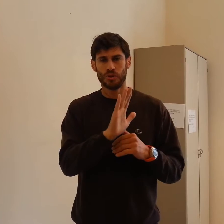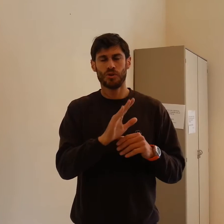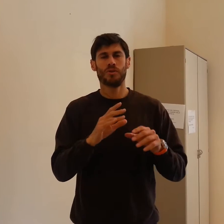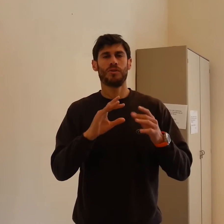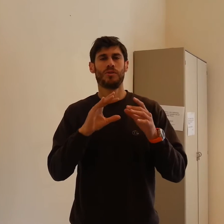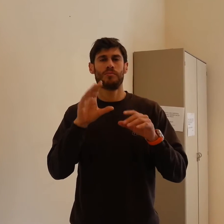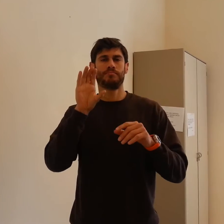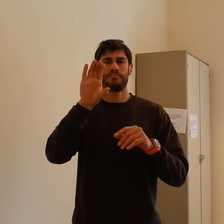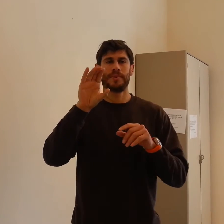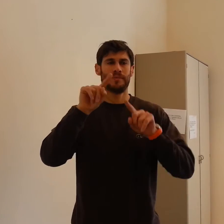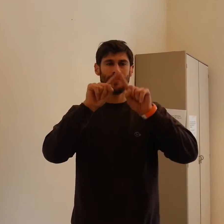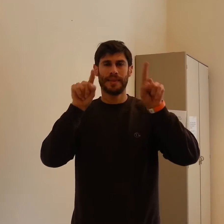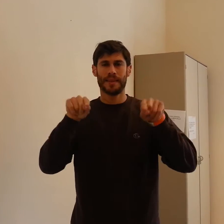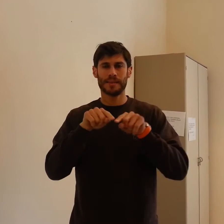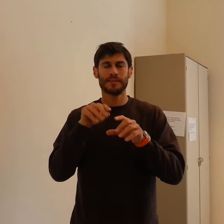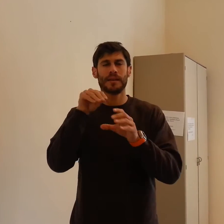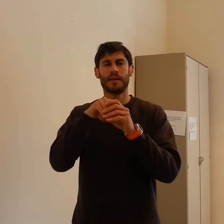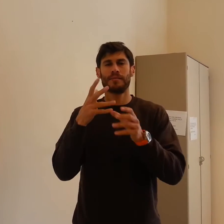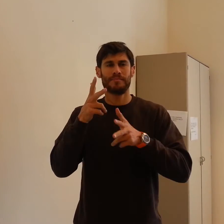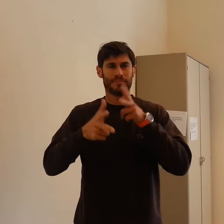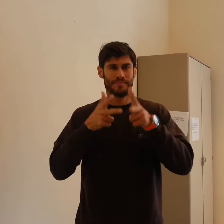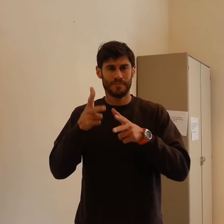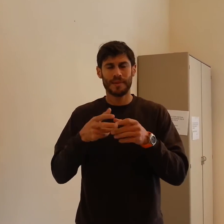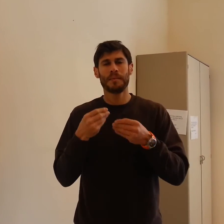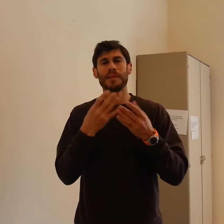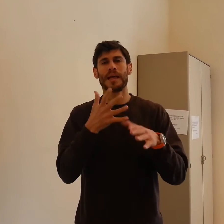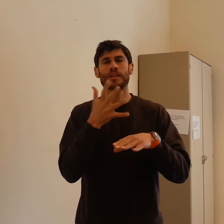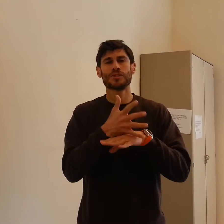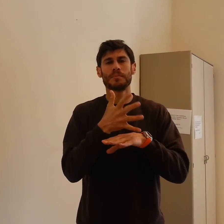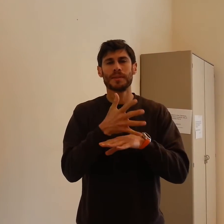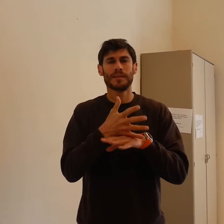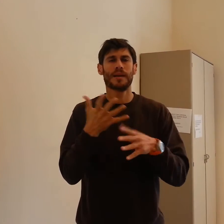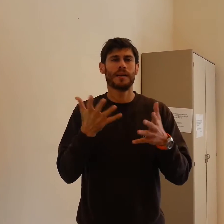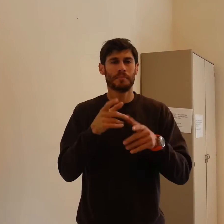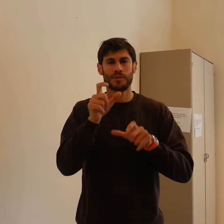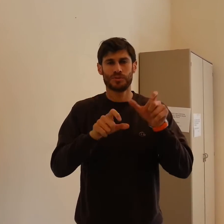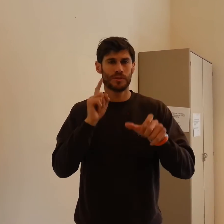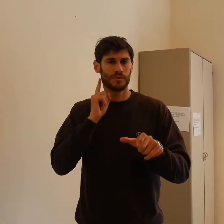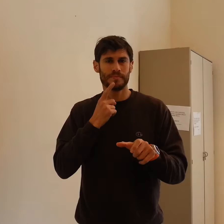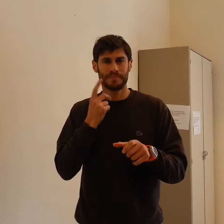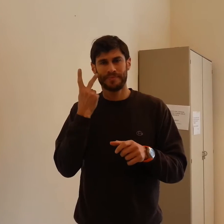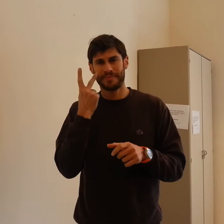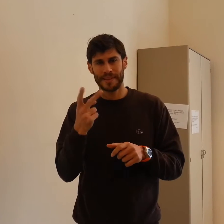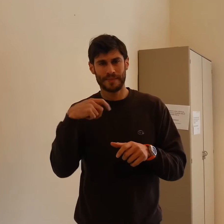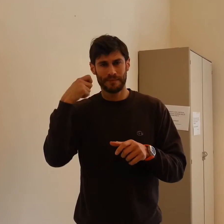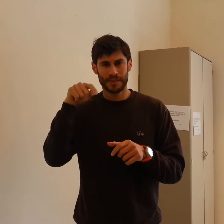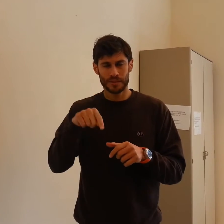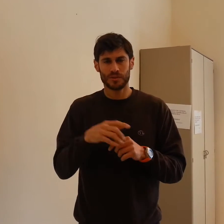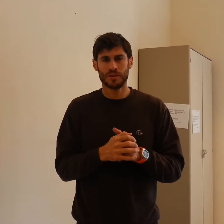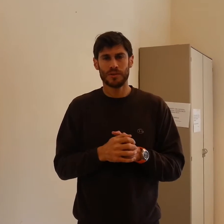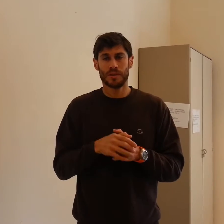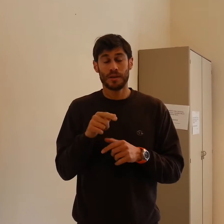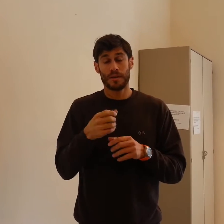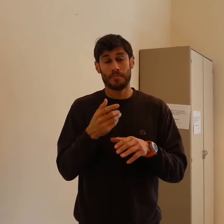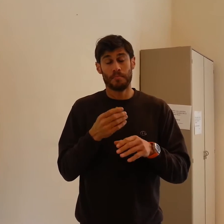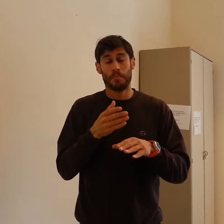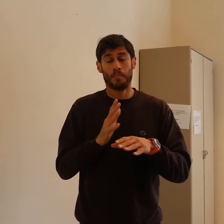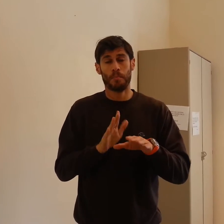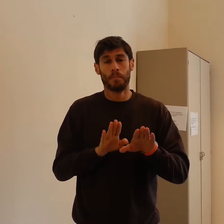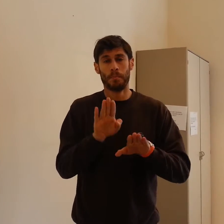dà la possibilità di inserire un riquadro con una persona che usa la lingua dei segni all'interno del sito istituzionale,